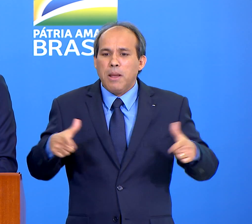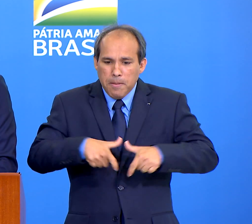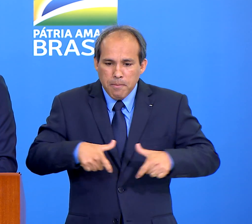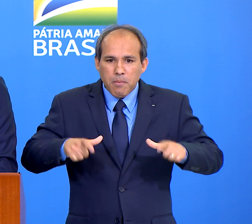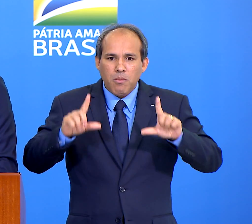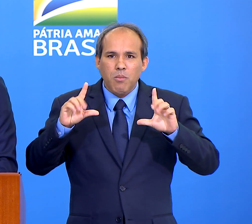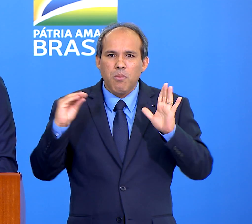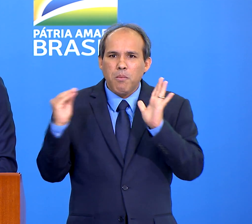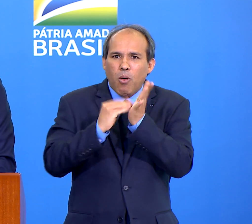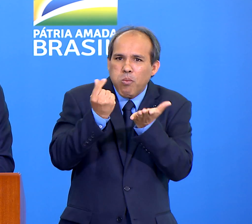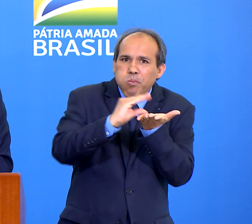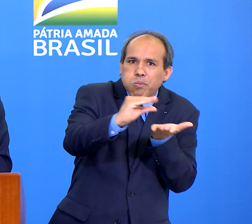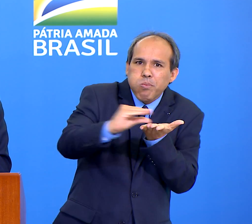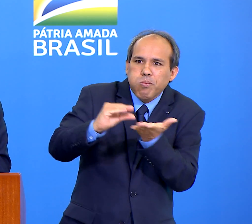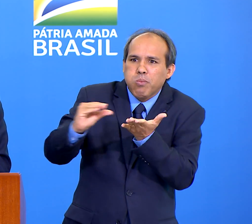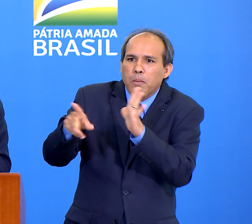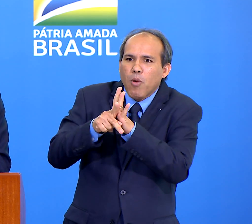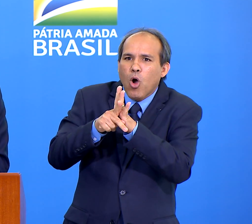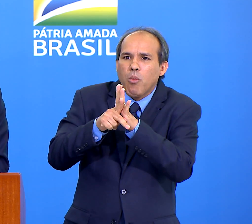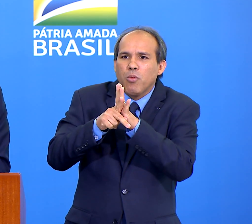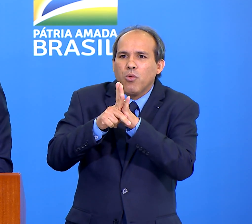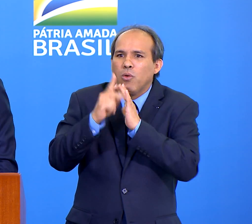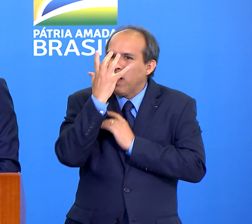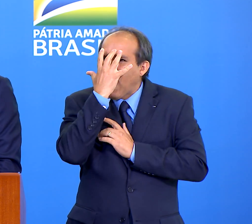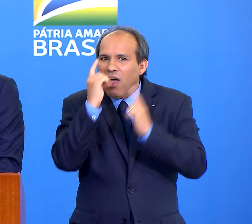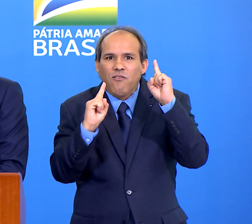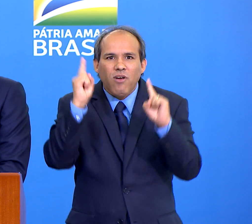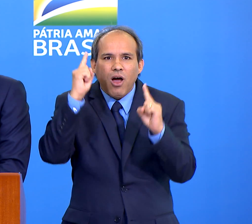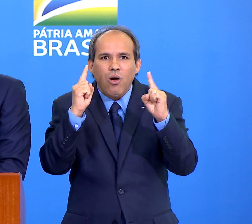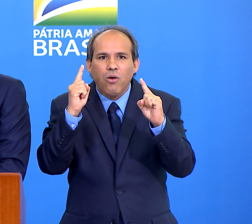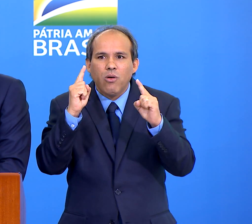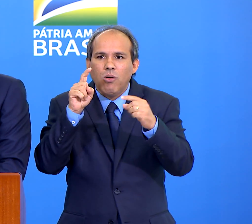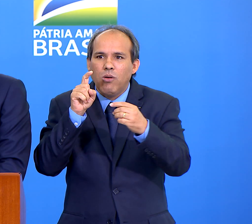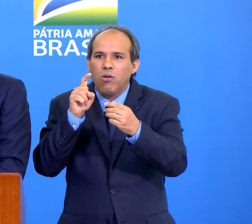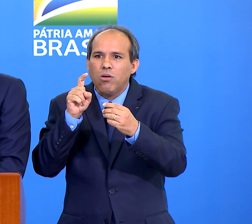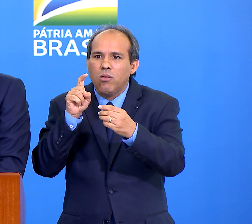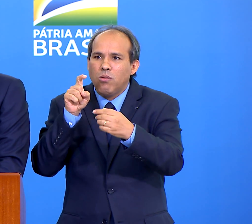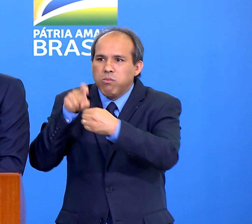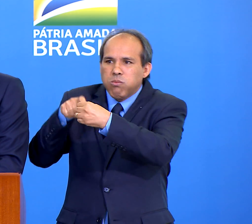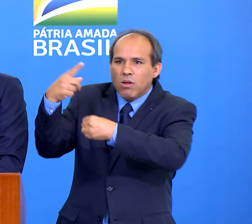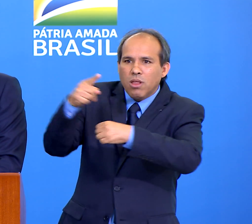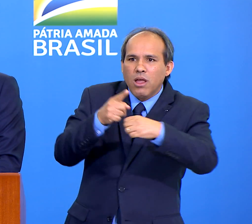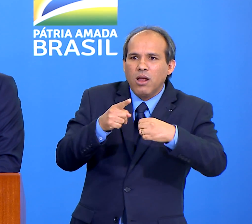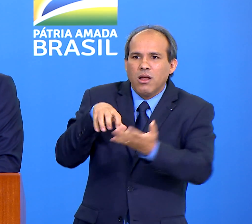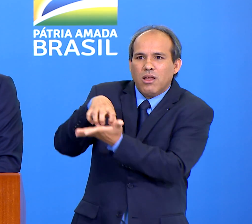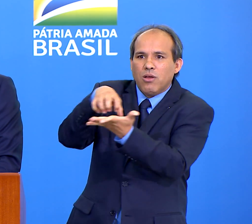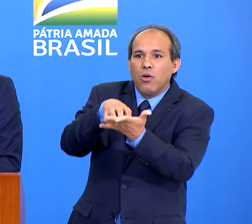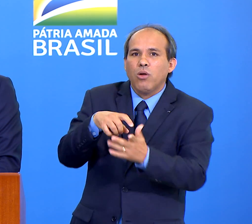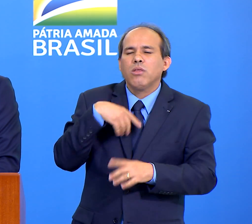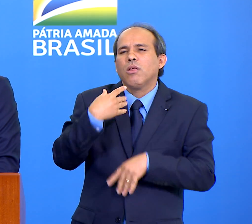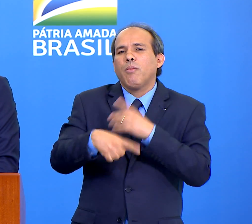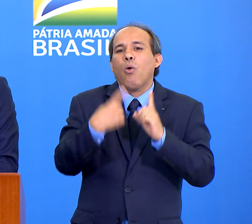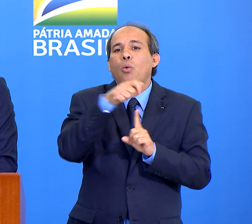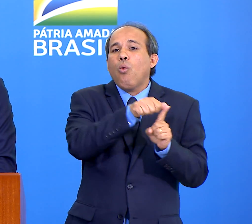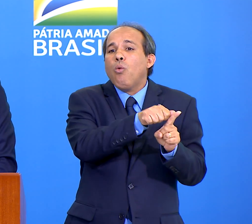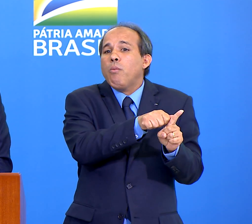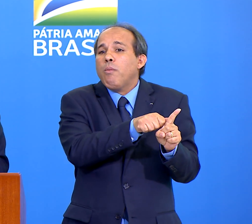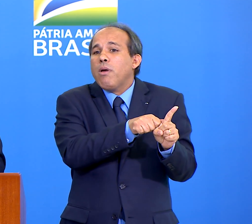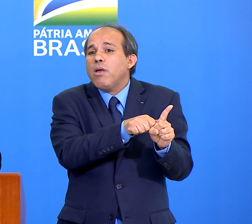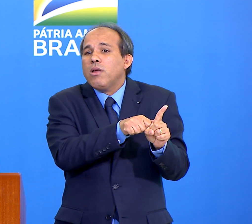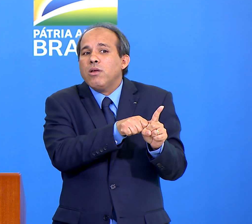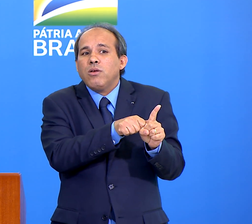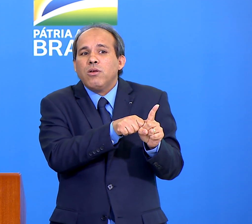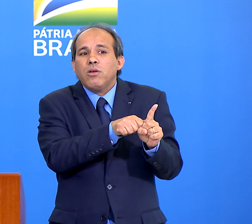patrocinava Carnaval e em cima de agência vou passar um mês sem as